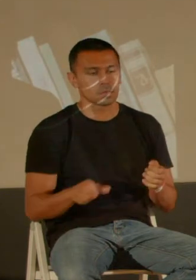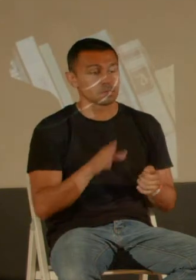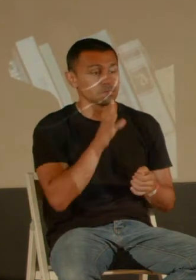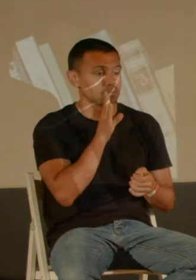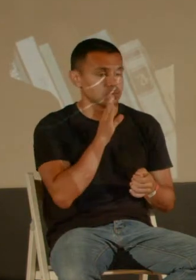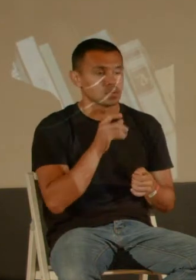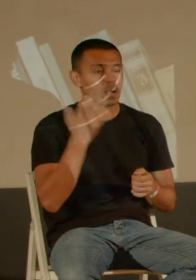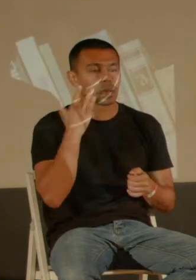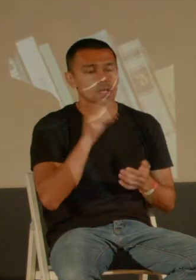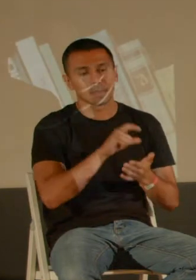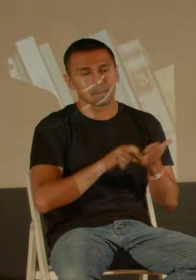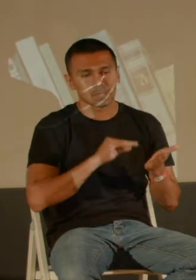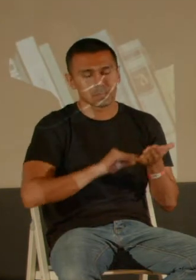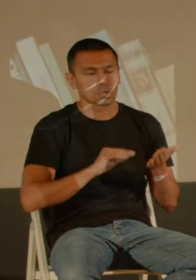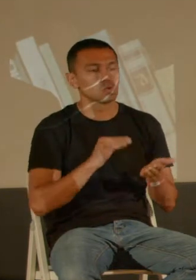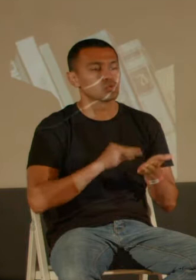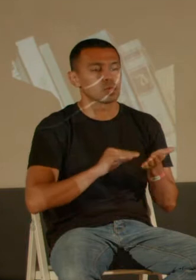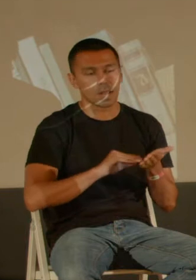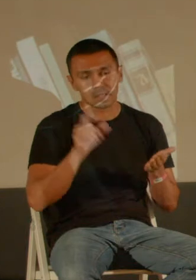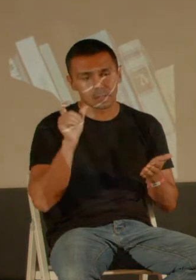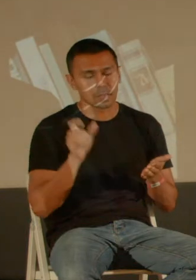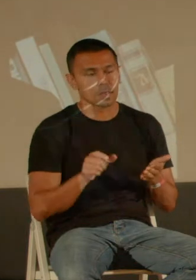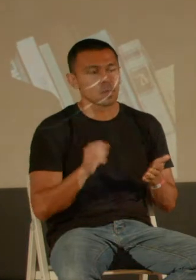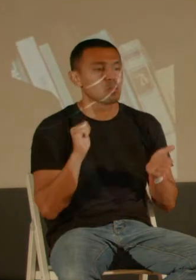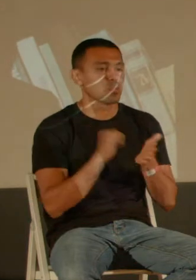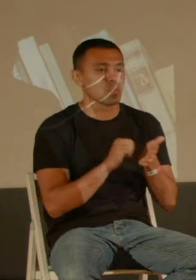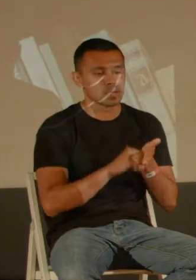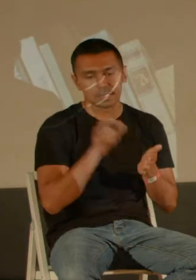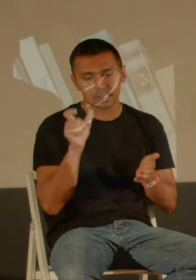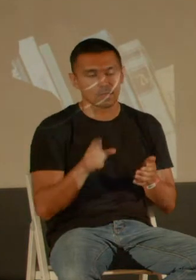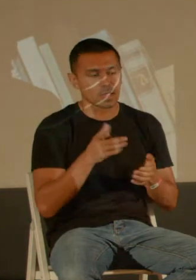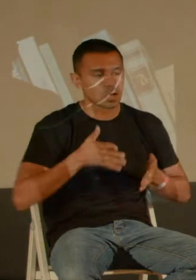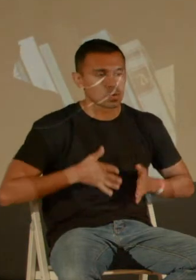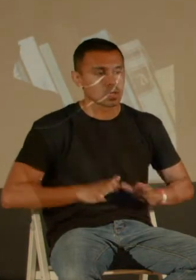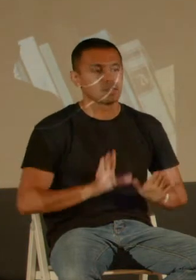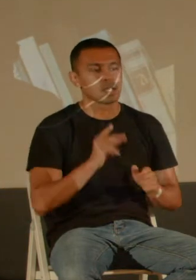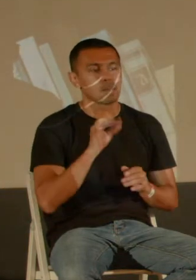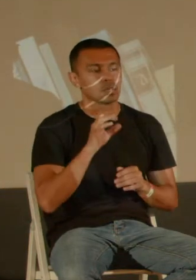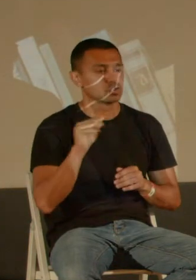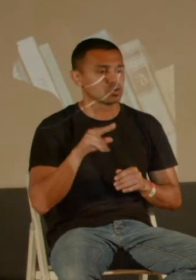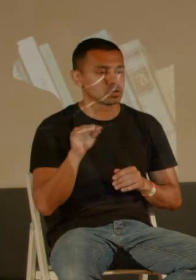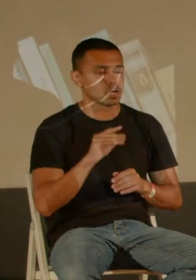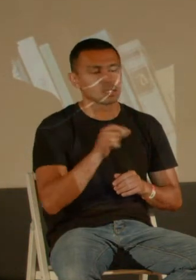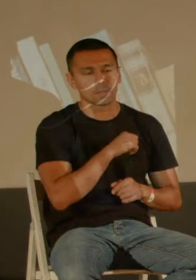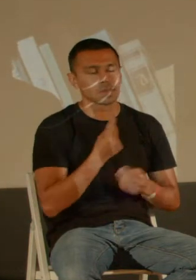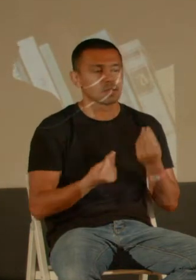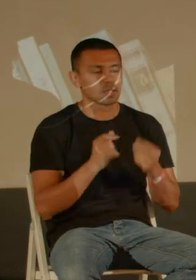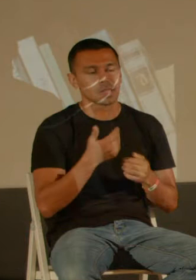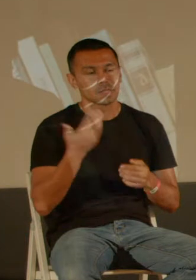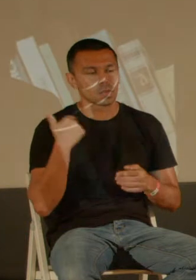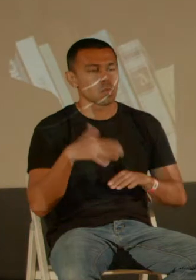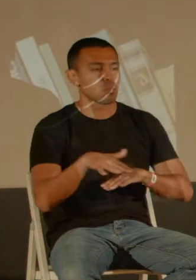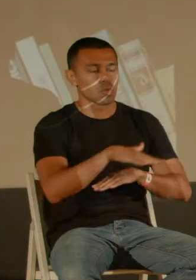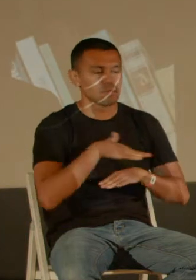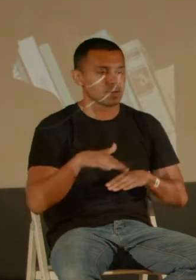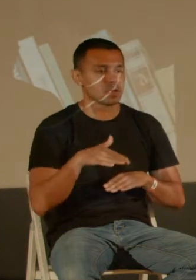Неп, американська письменниця, журналістка, публіцистка. Вона народилася в Кембриджі, як сама жартувала, на задньому